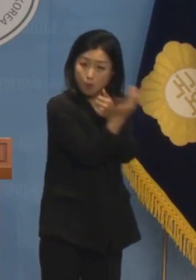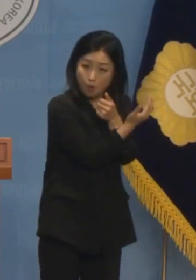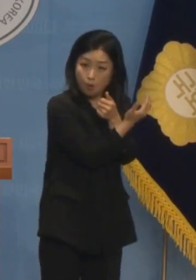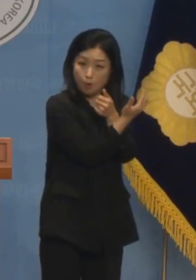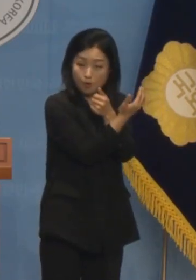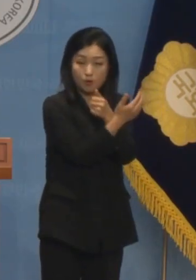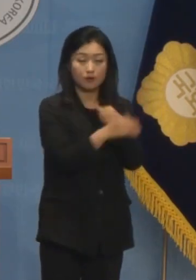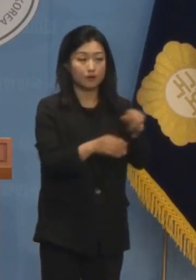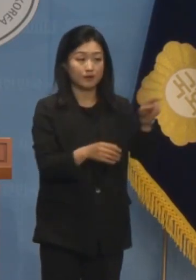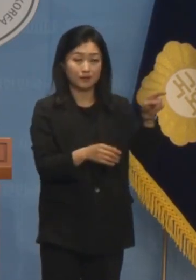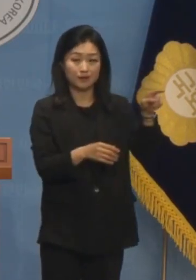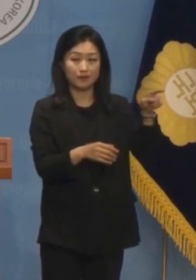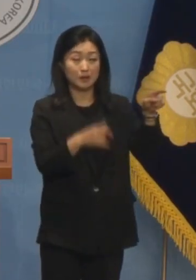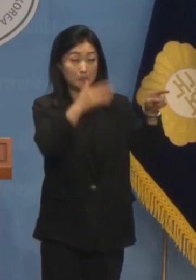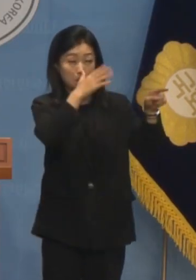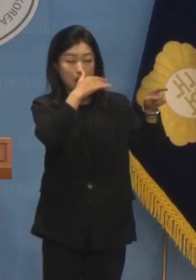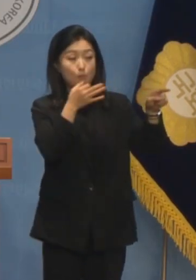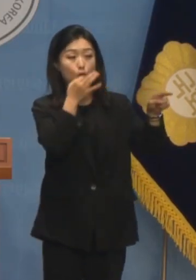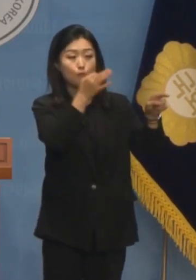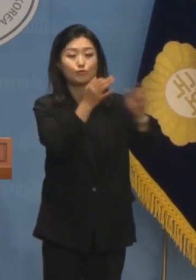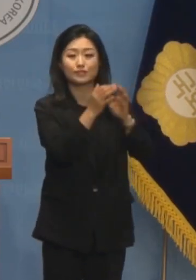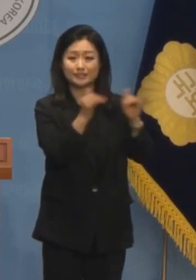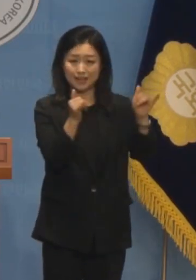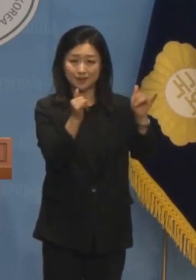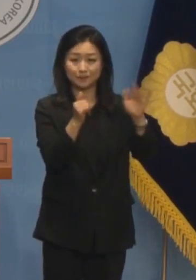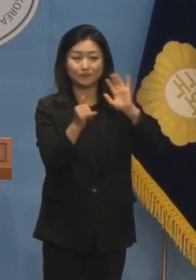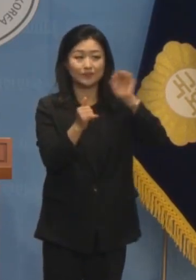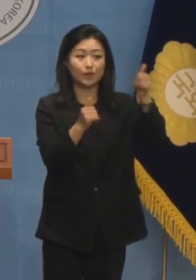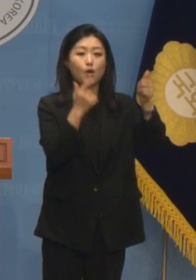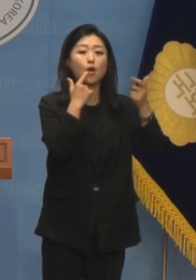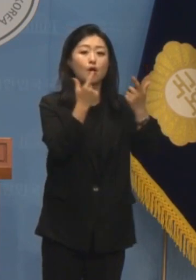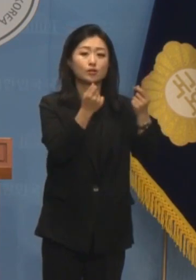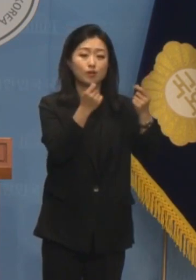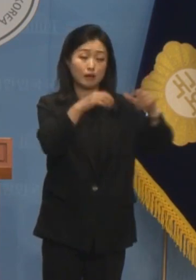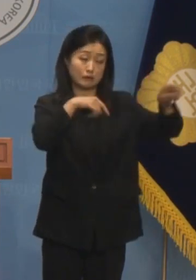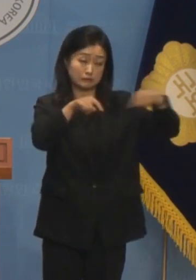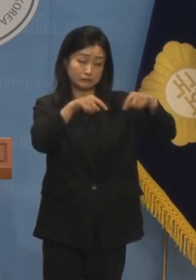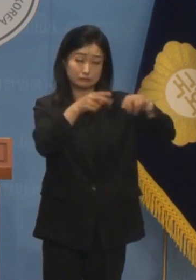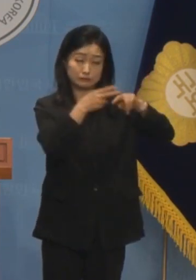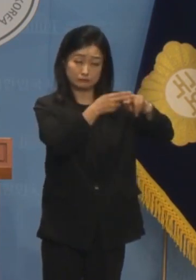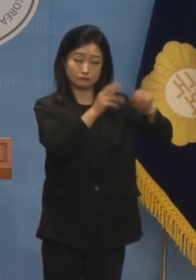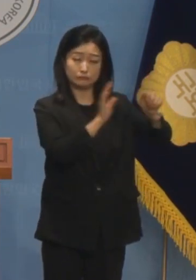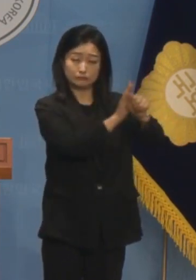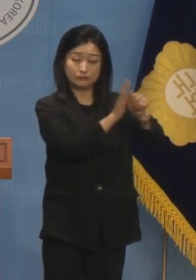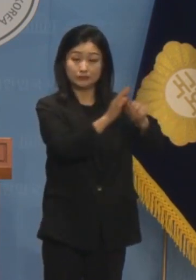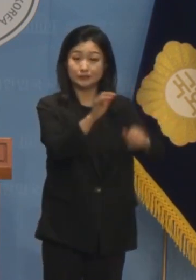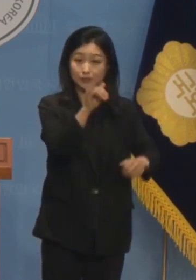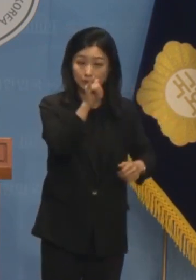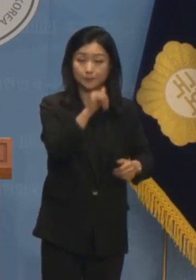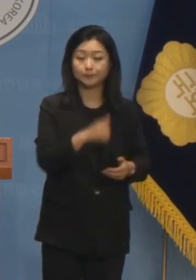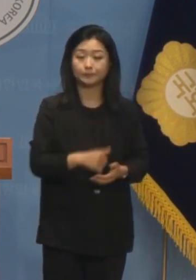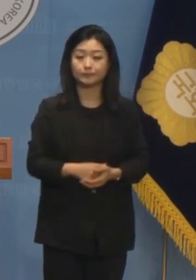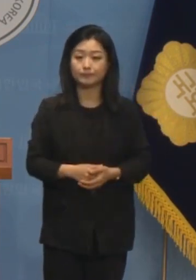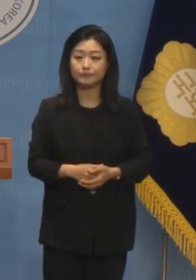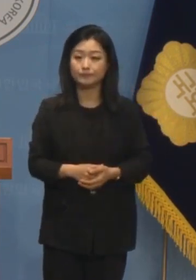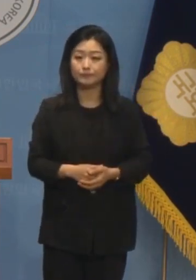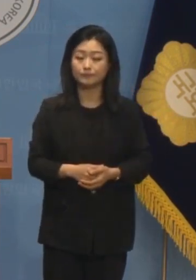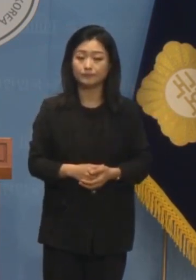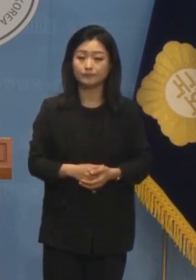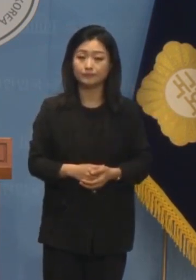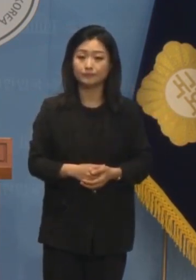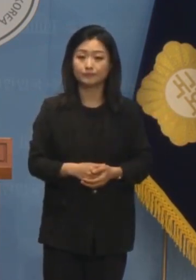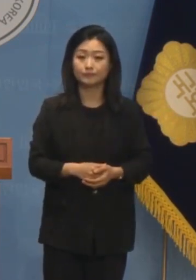모르는 바보라고 부르는 자가 대통령처럼 온갖 국정에 영향력을 행사하고 있습니다.